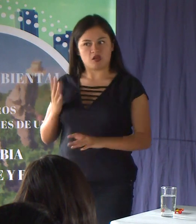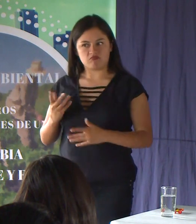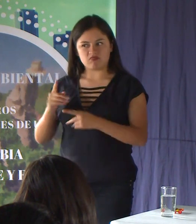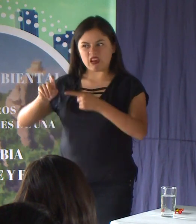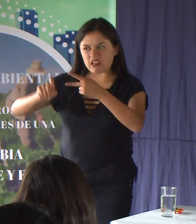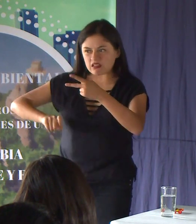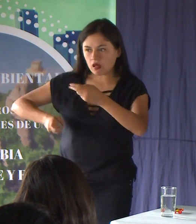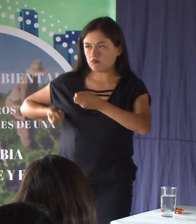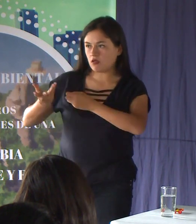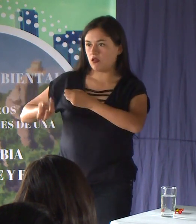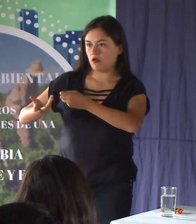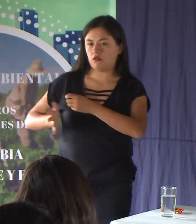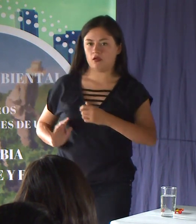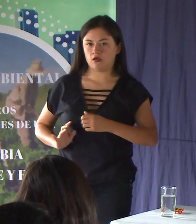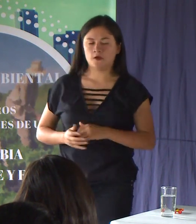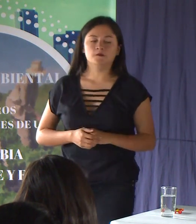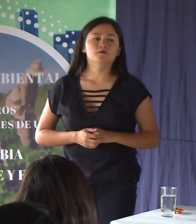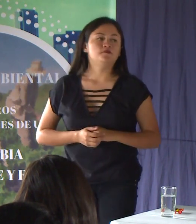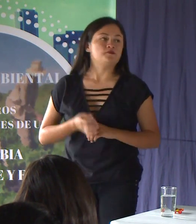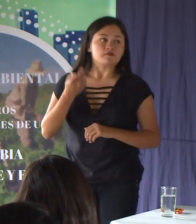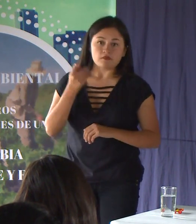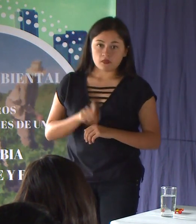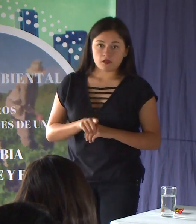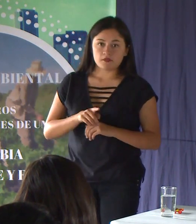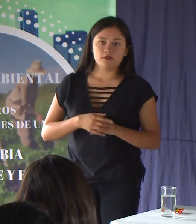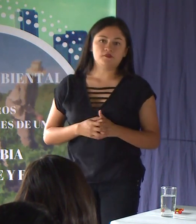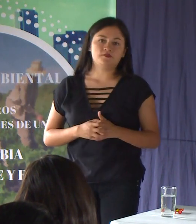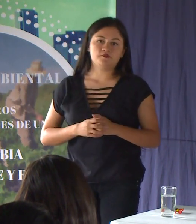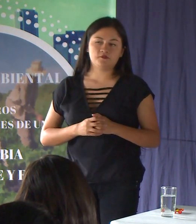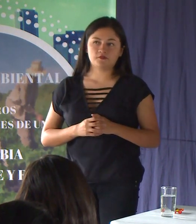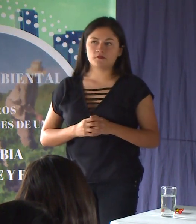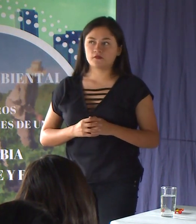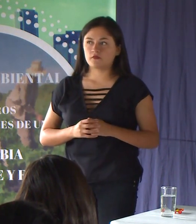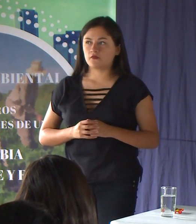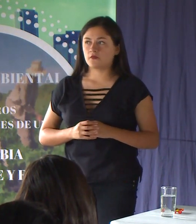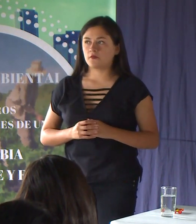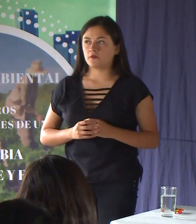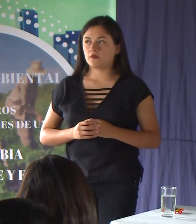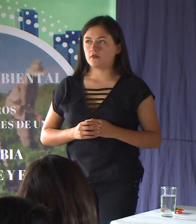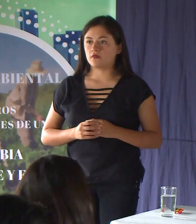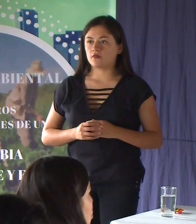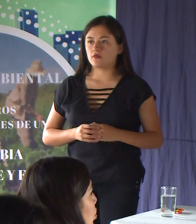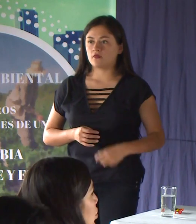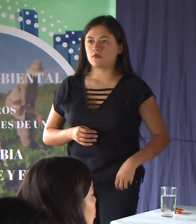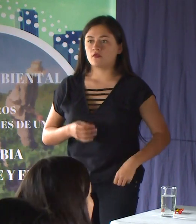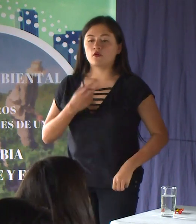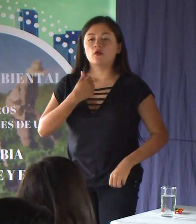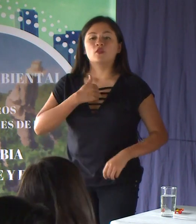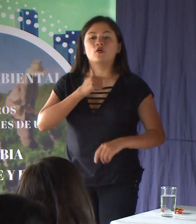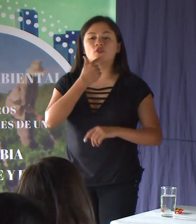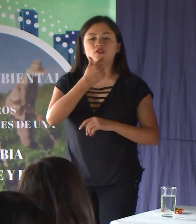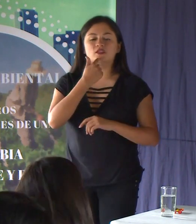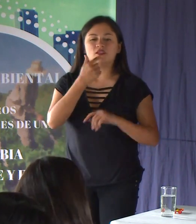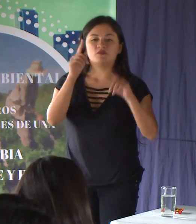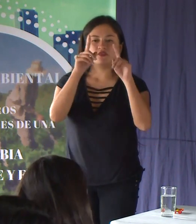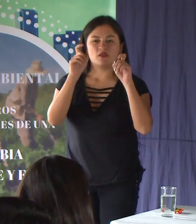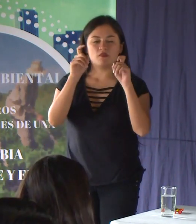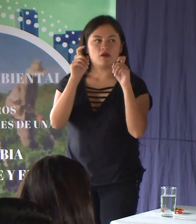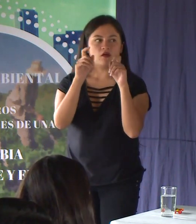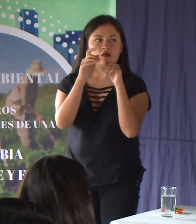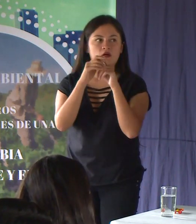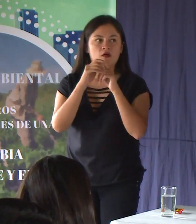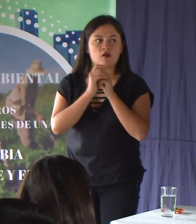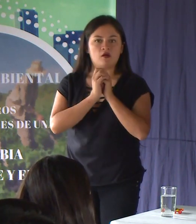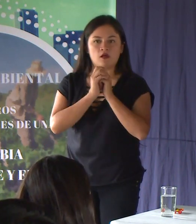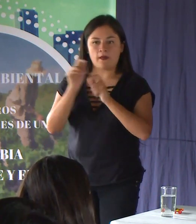necesidades. Si bien entonces, ¿de quién estamos hablando cuando nombramos ese otro que está